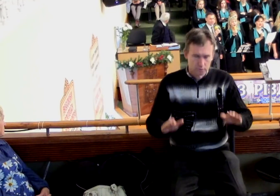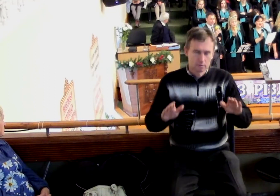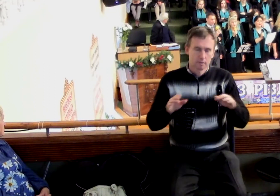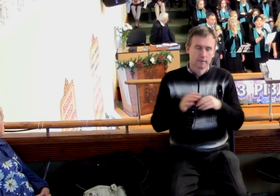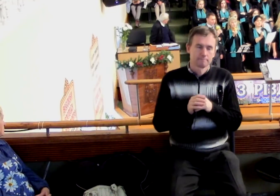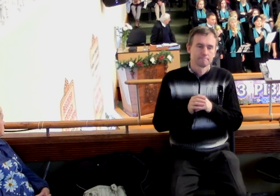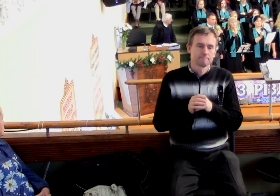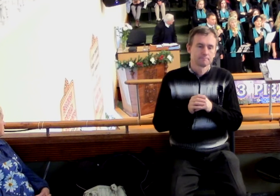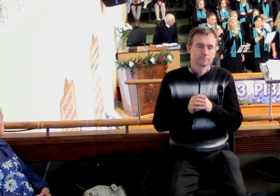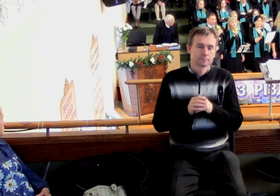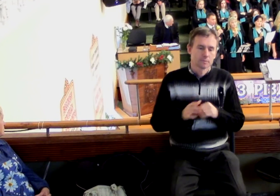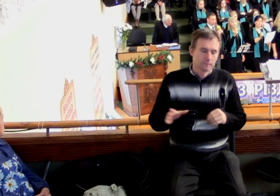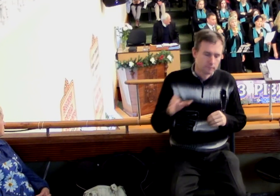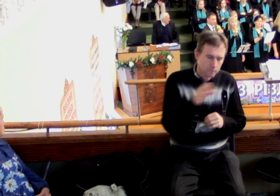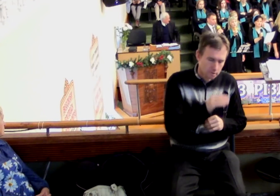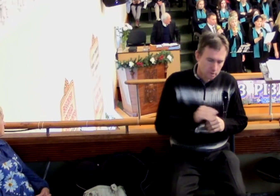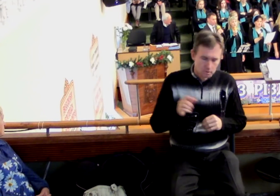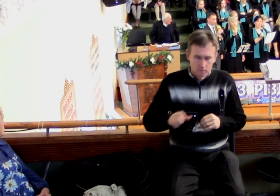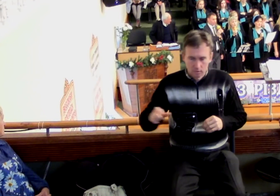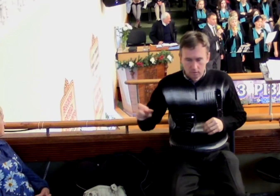рожденного мы все люди